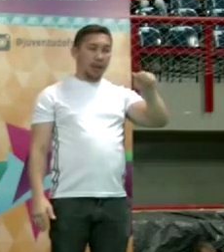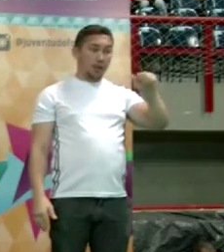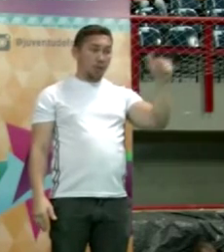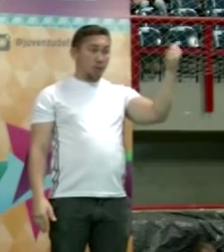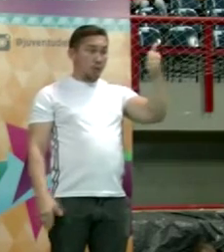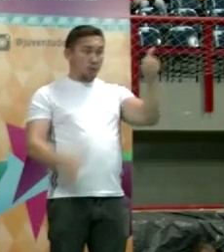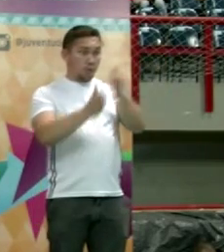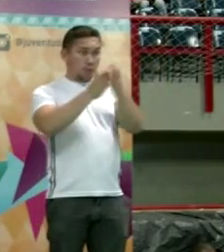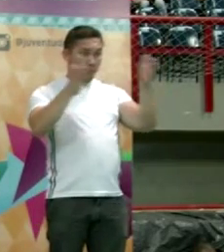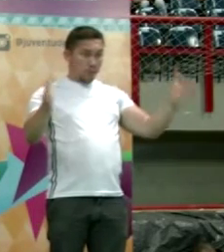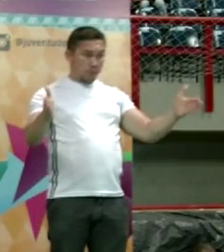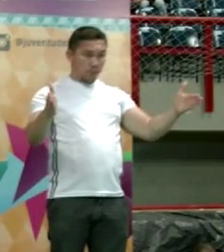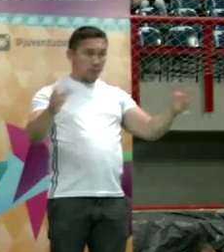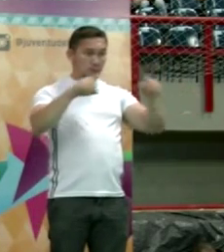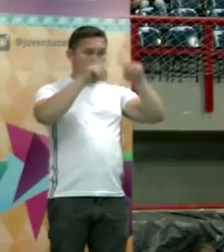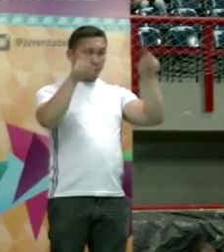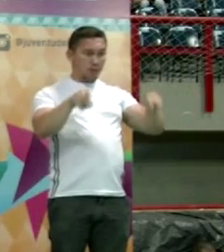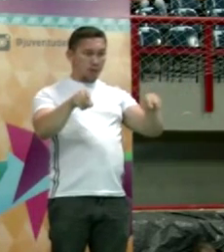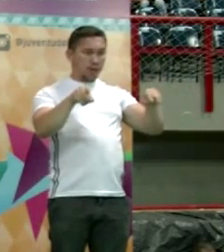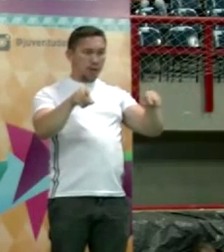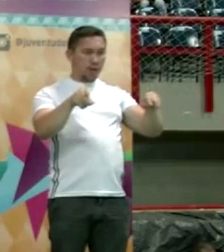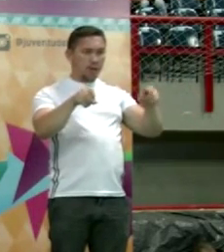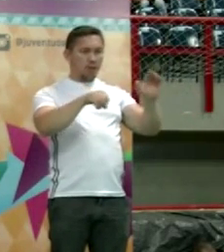Primeiro Reinado Brasil. Nome do projeto?